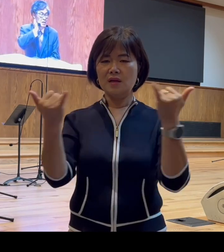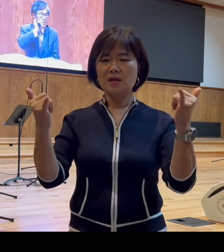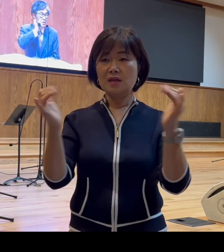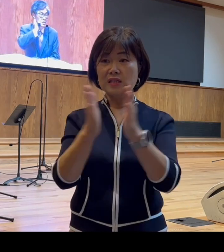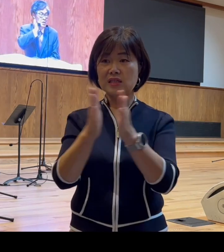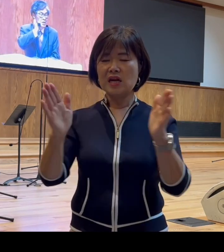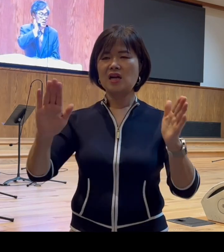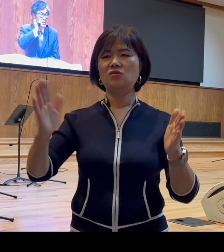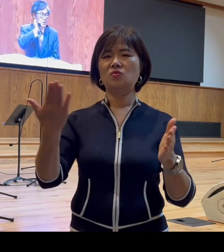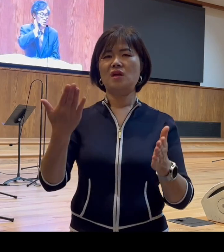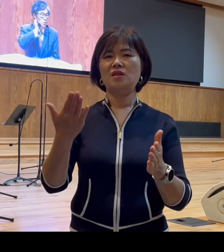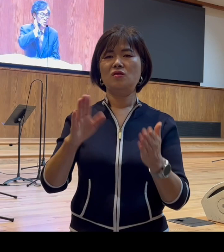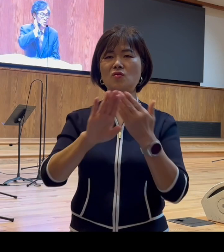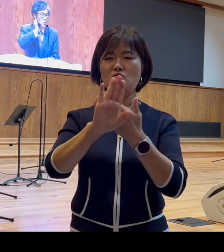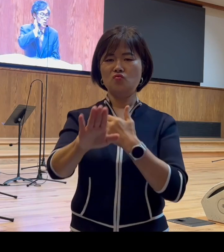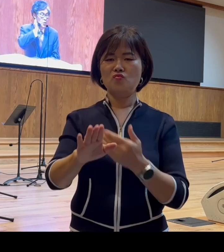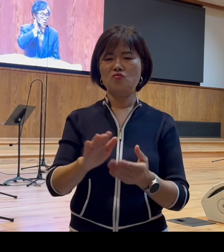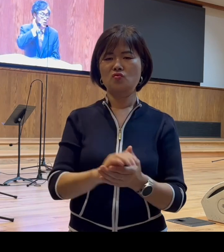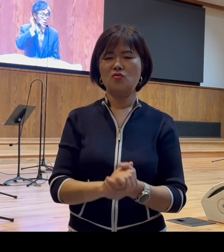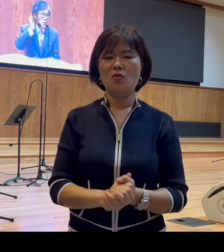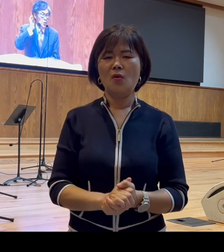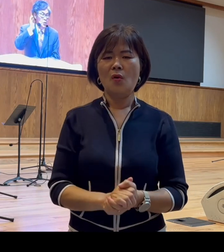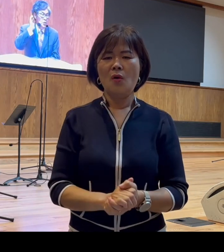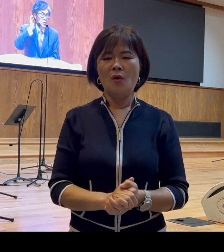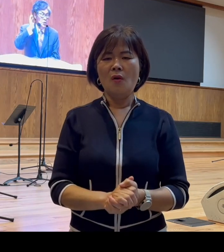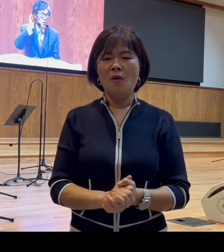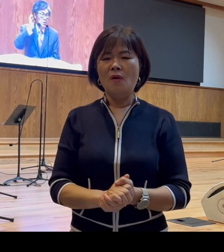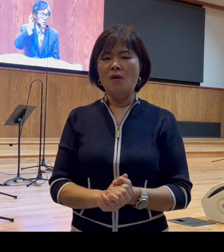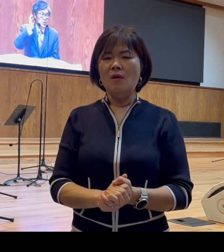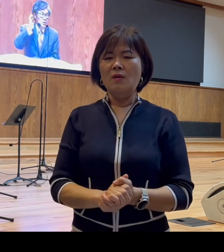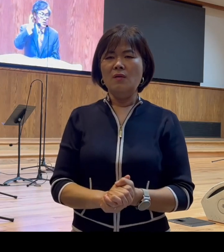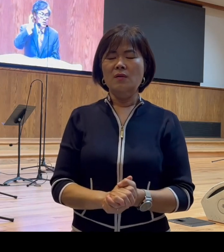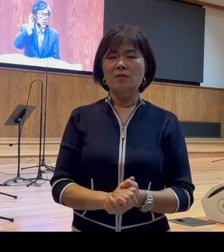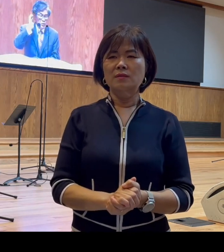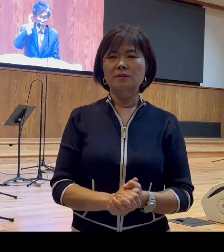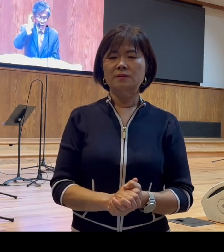인류가 시작된 이래로